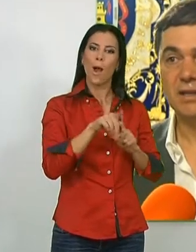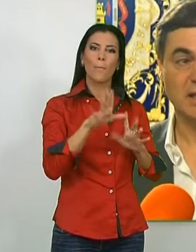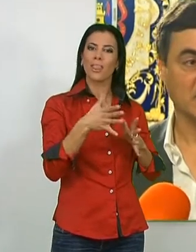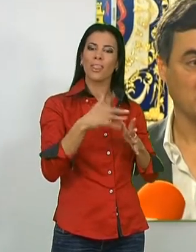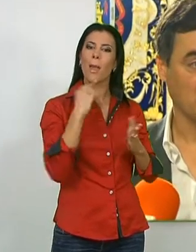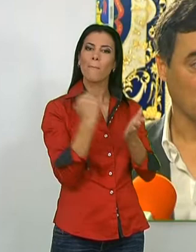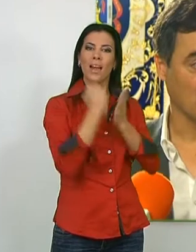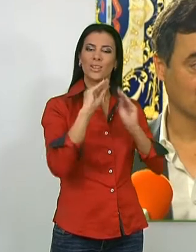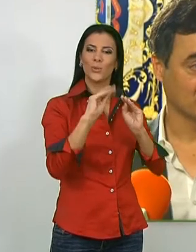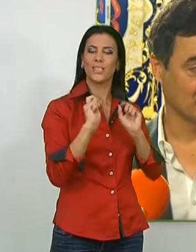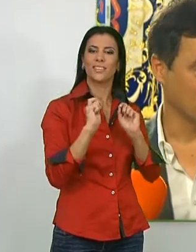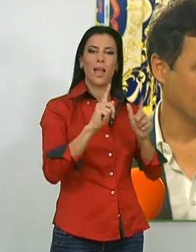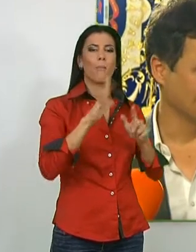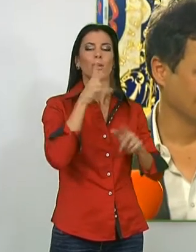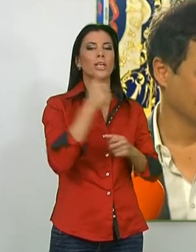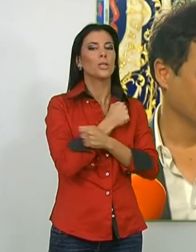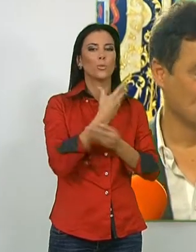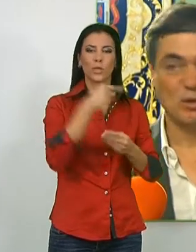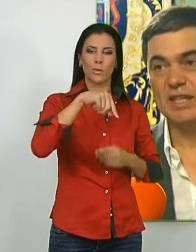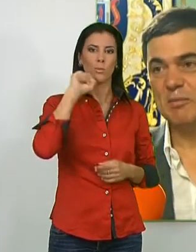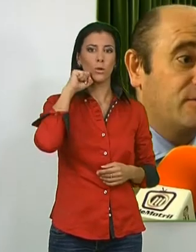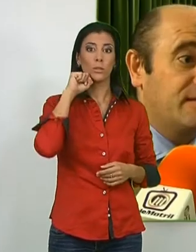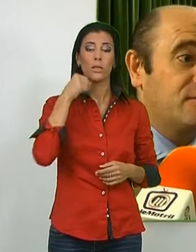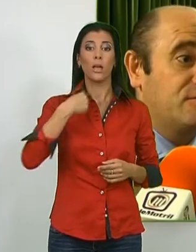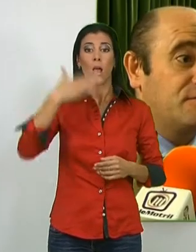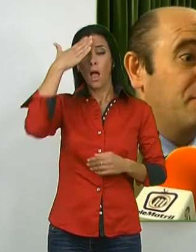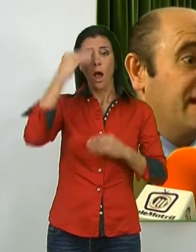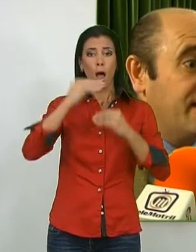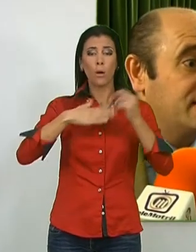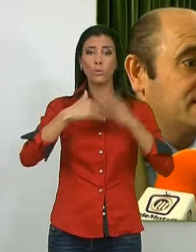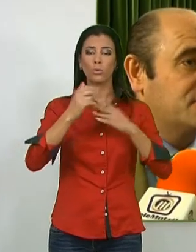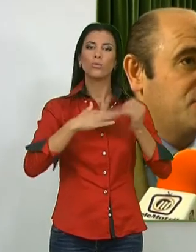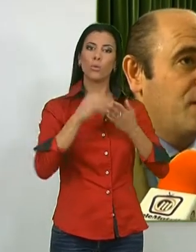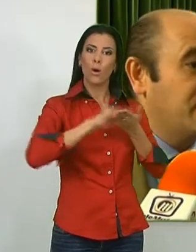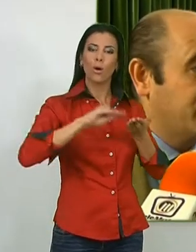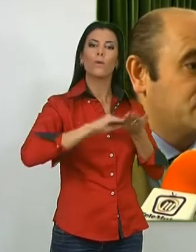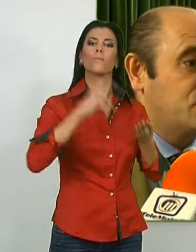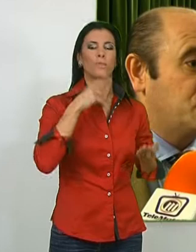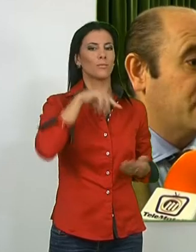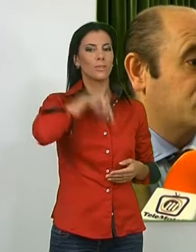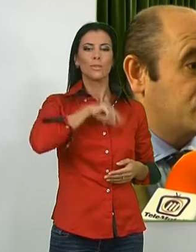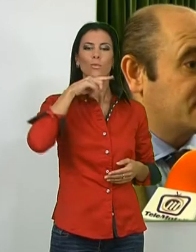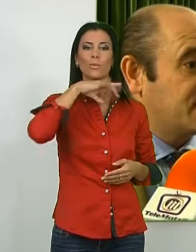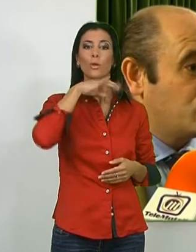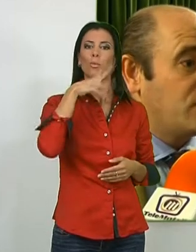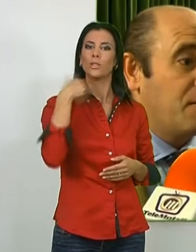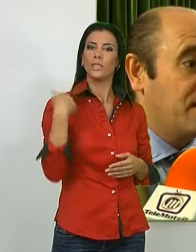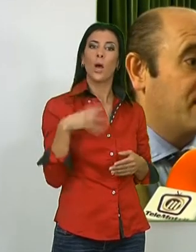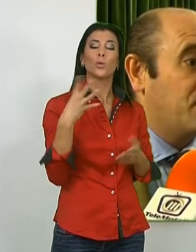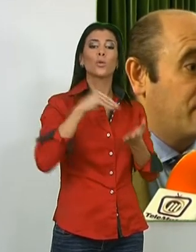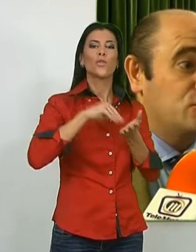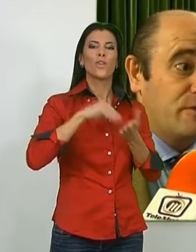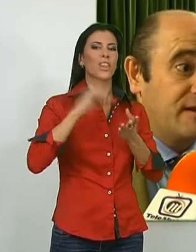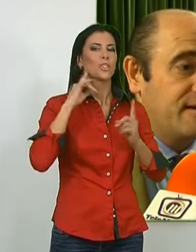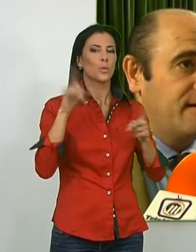deja una huella por dónde va y que es muy querida de motril el autor se mostró muy contento por formar parte de este cuarto